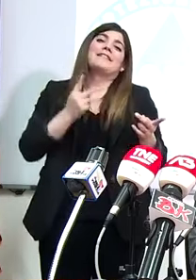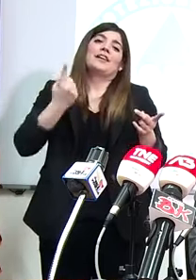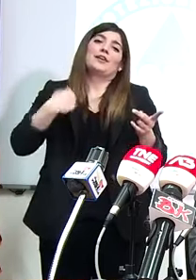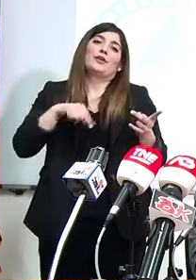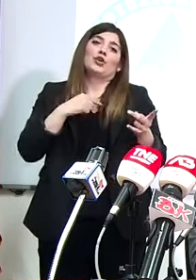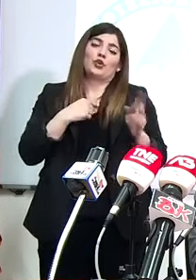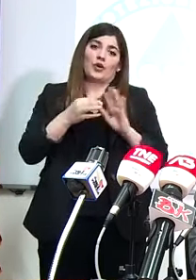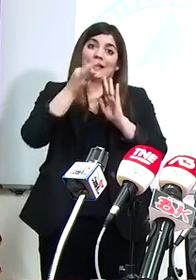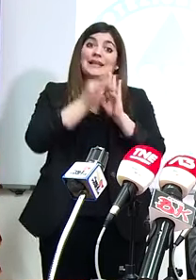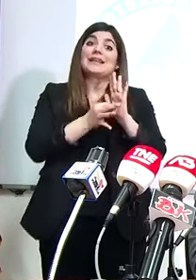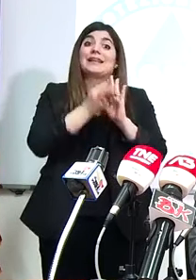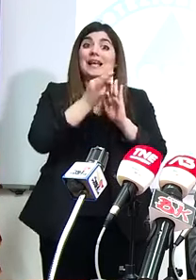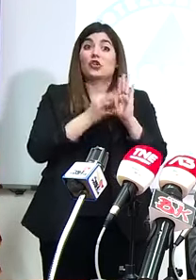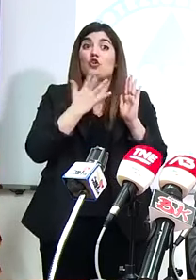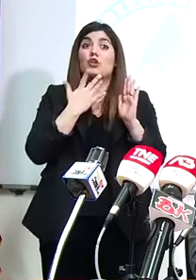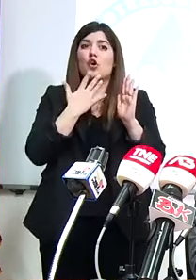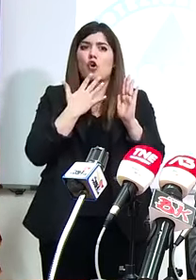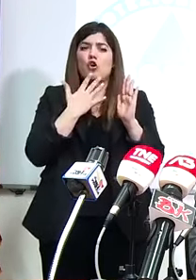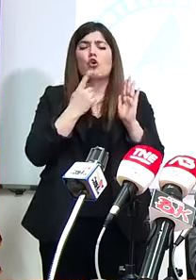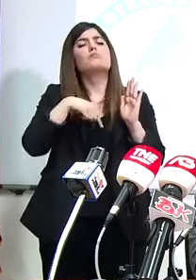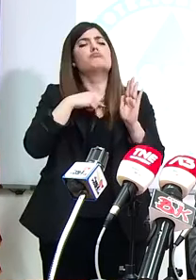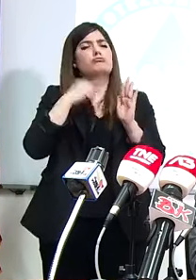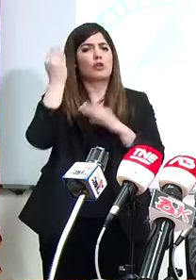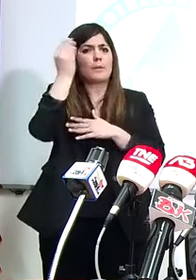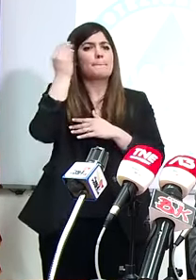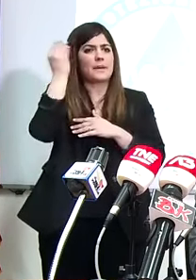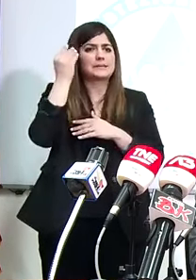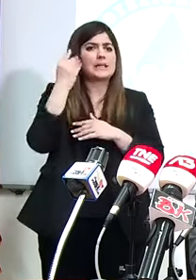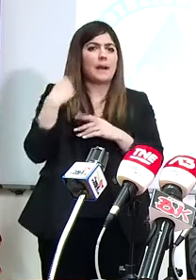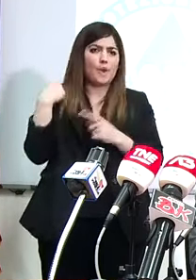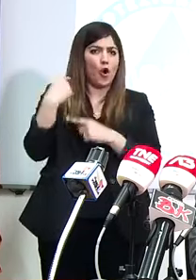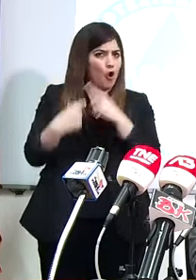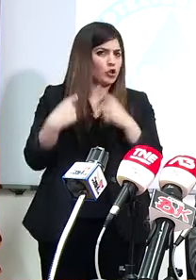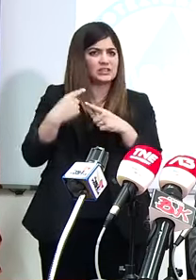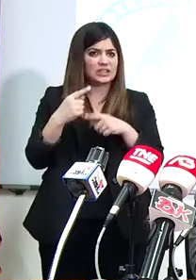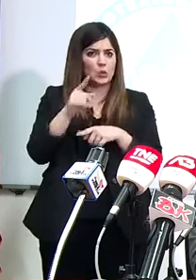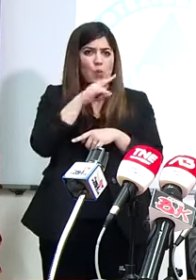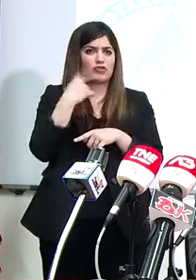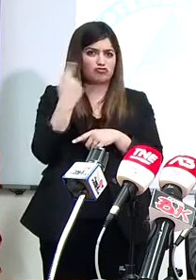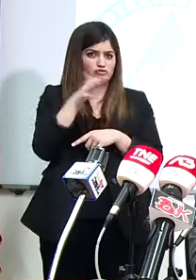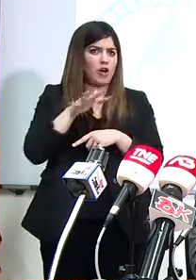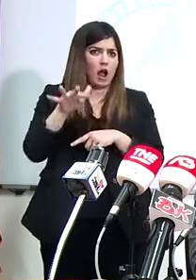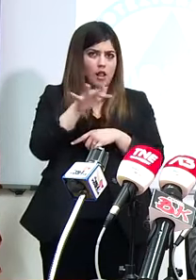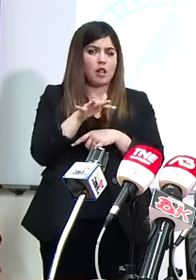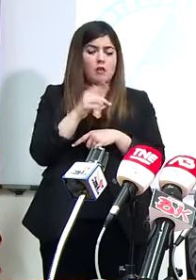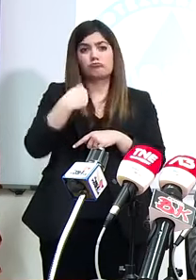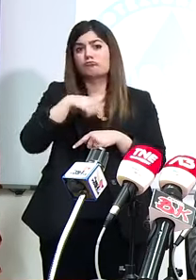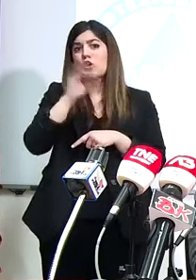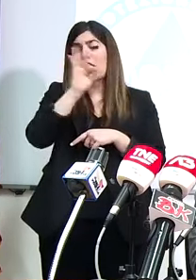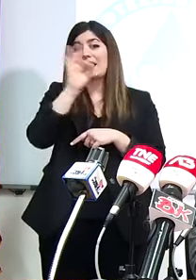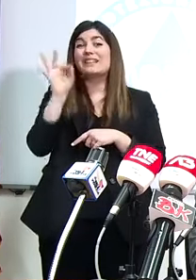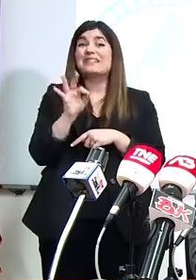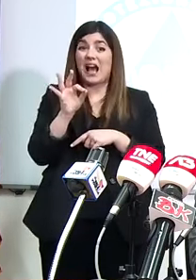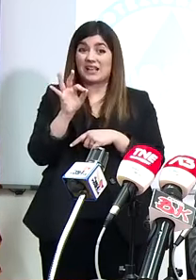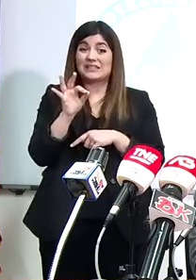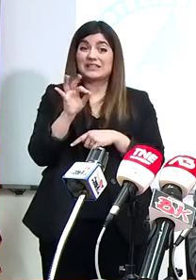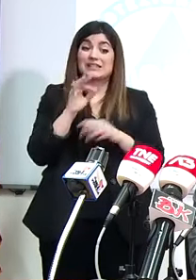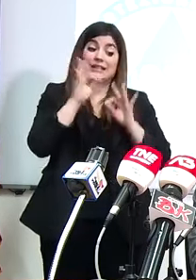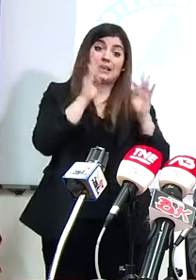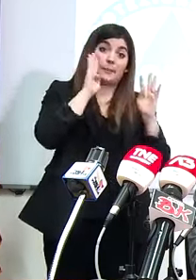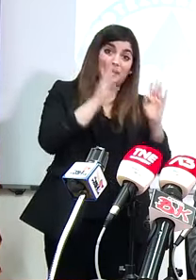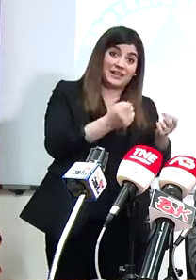come dicevo anche ieri che ci fanno assolutamente pensare che sarebbe in zona gialla abbiamo detta dei tassi di occupazione sia delle terapie intensive